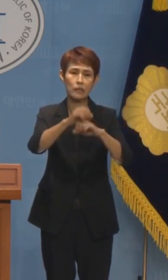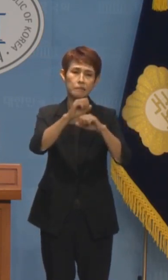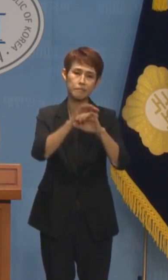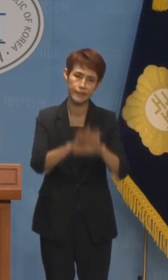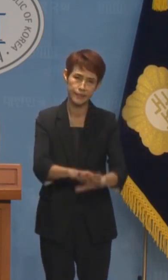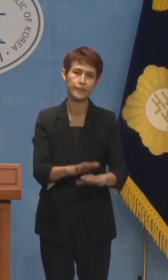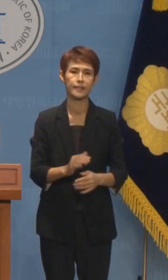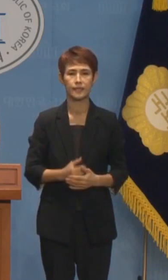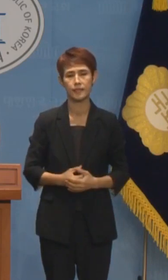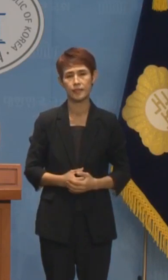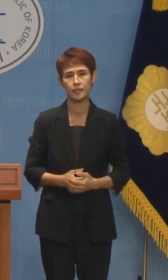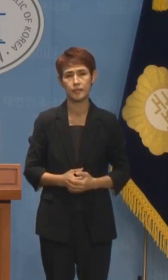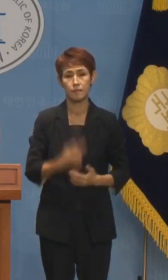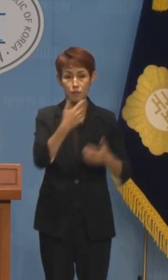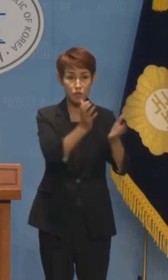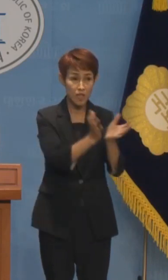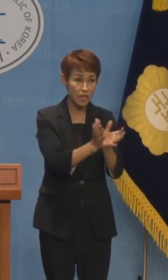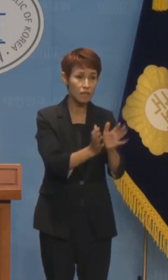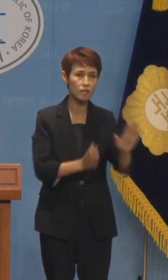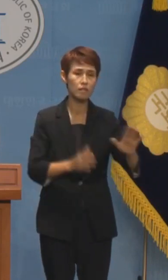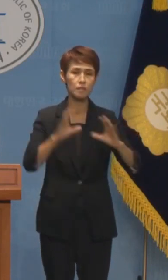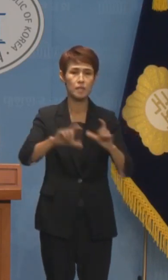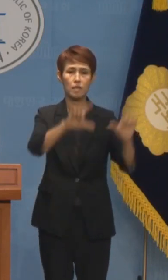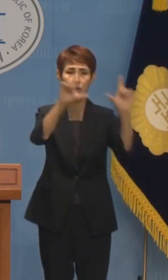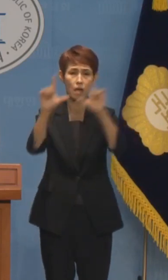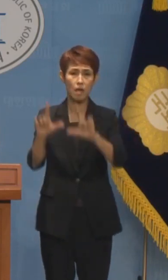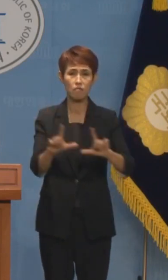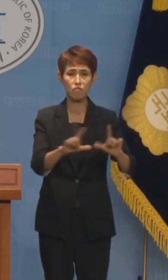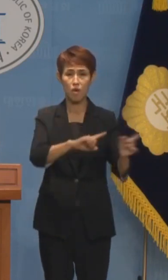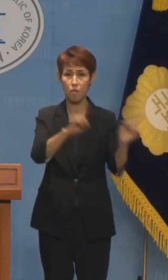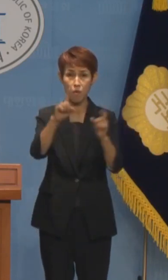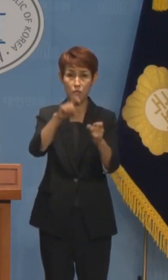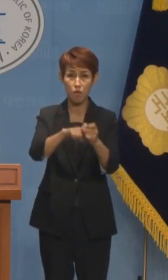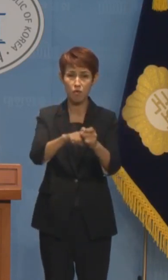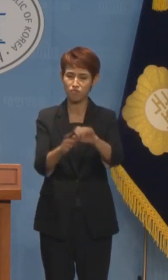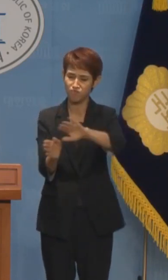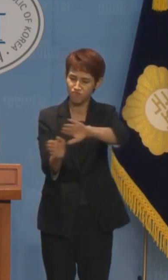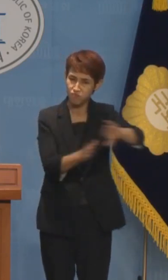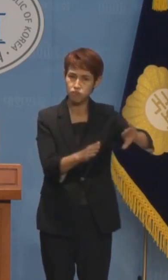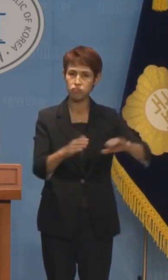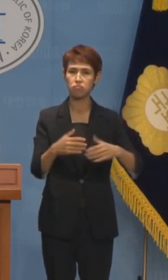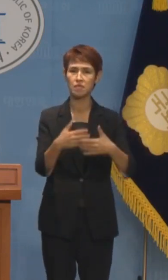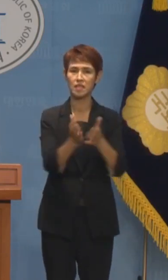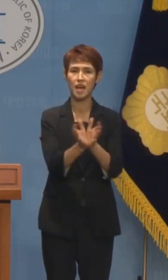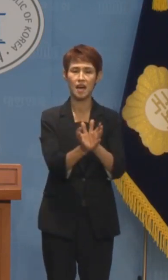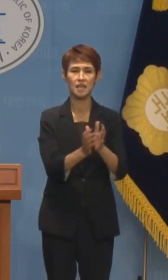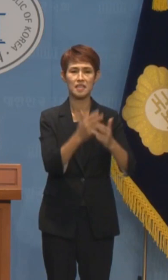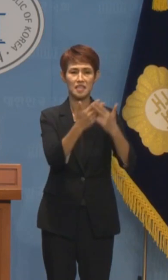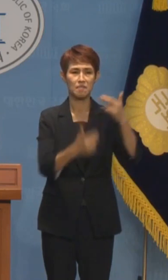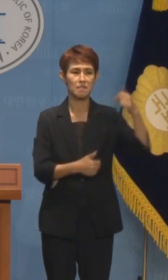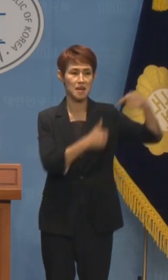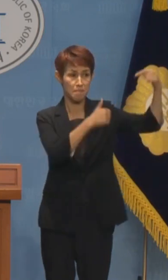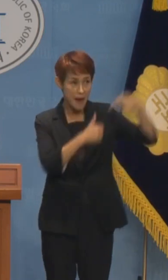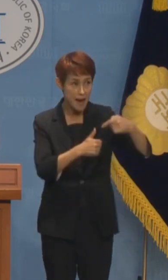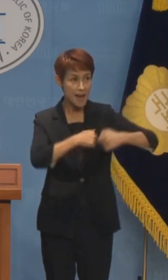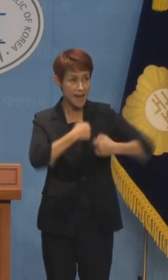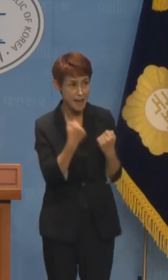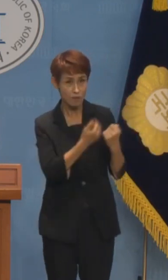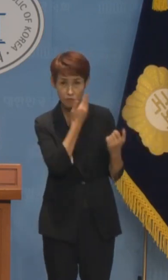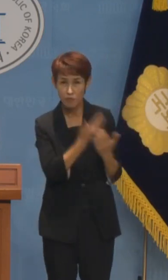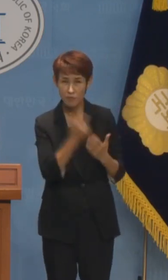무산됐습니다 민주당은 민생을 위협보다 당 의 하명이 더 중요한